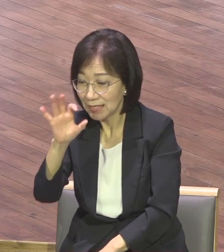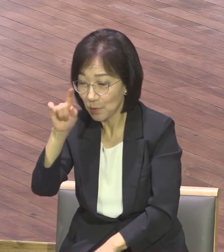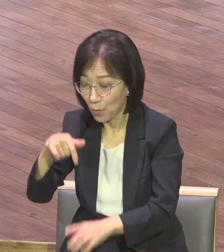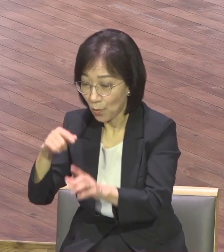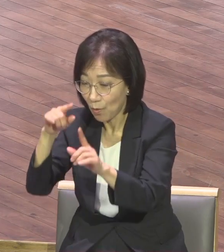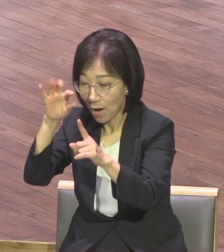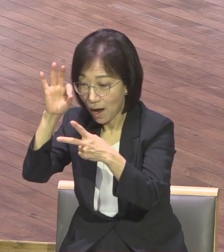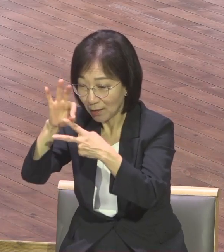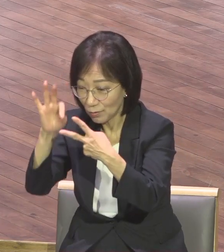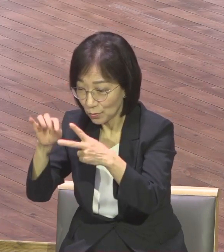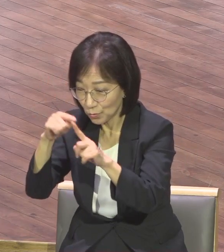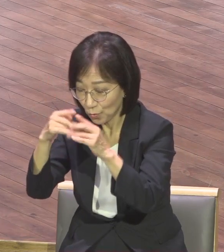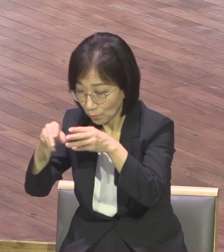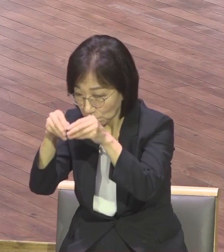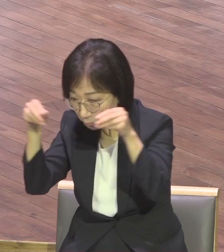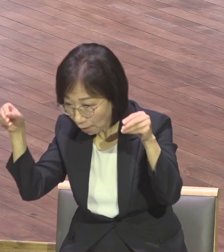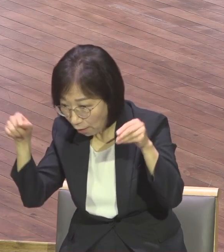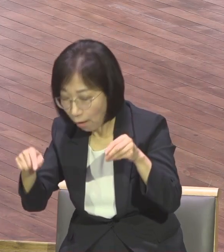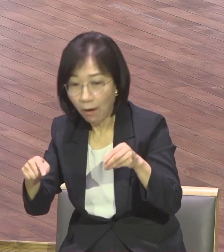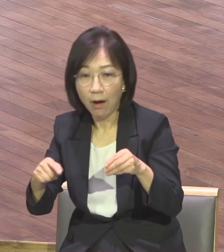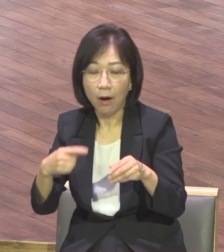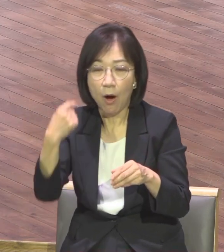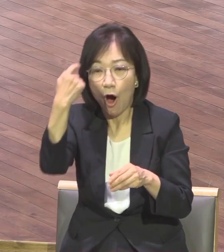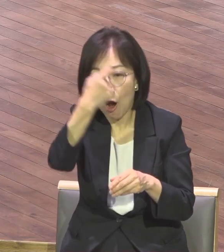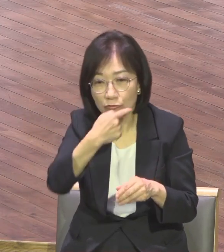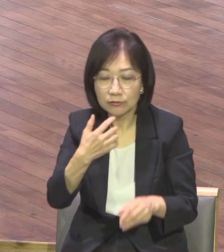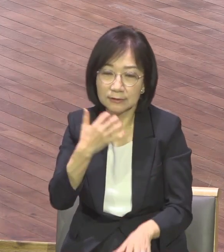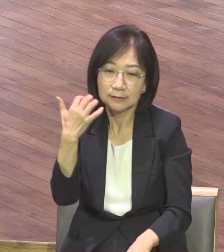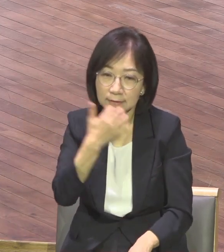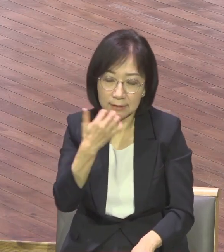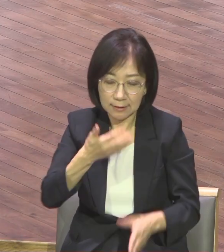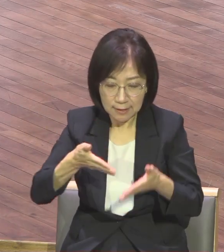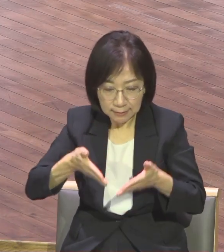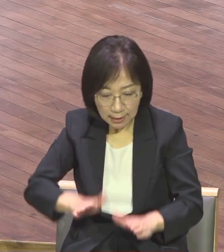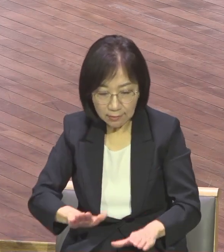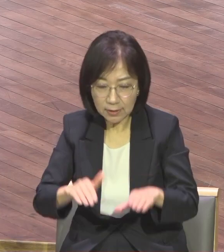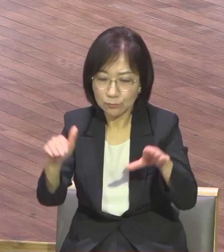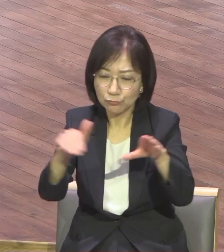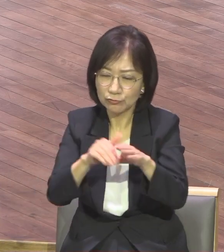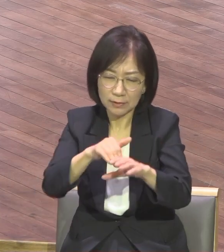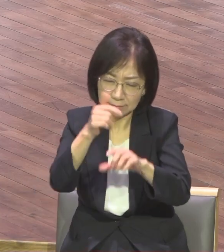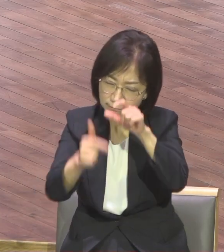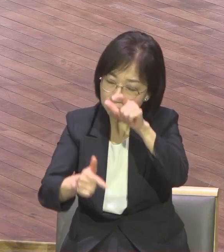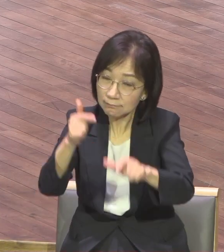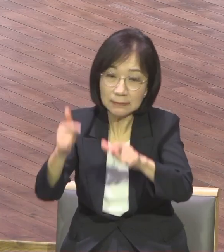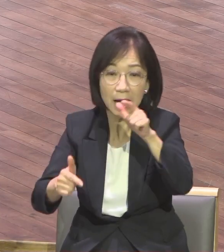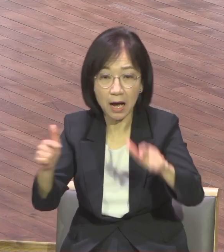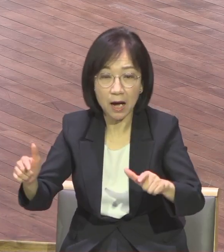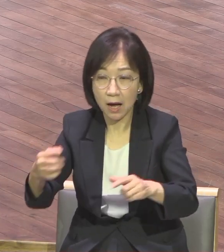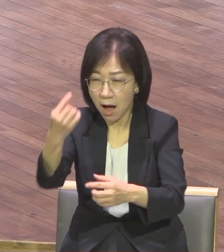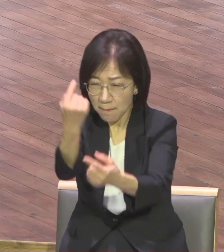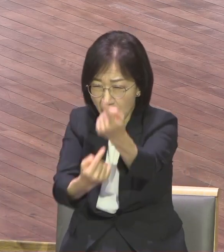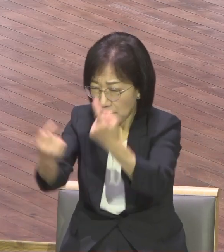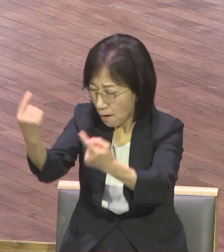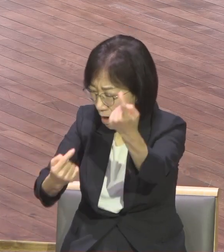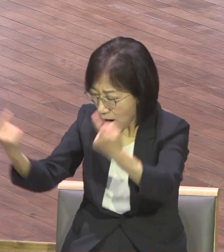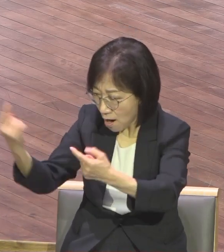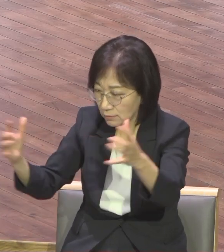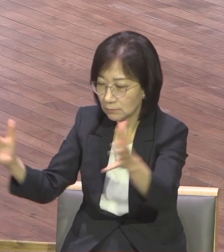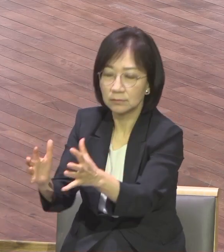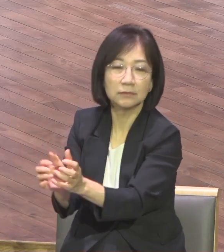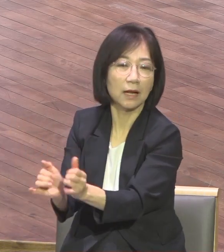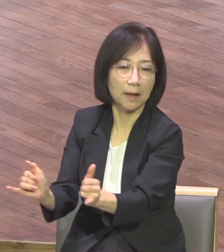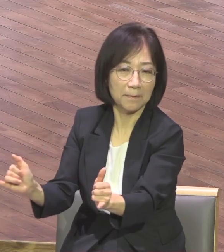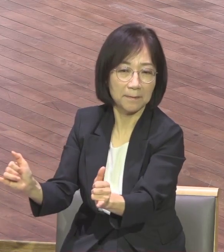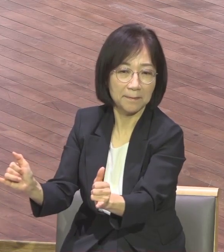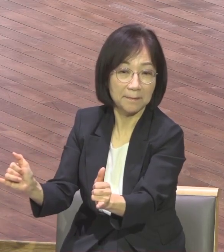민족과 인종과 문화와 신분을 초월해서 각 지역에서 온 사람들로 교회가 세워지는데 요즘 말로 하면